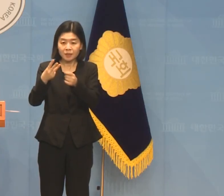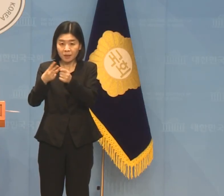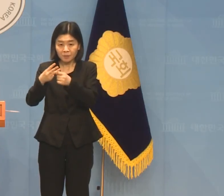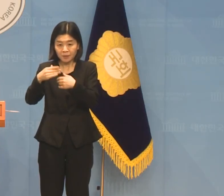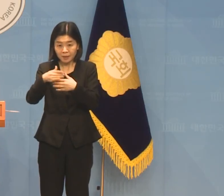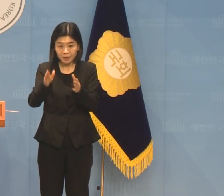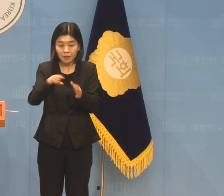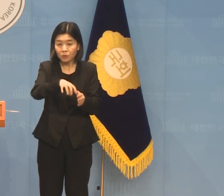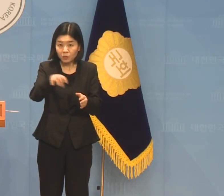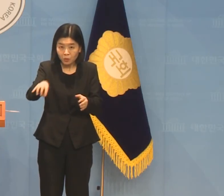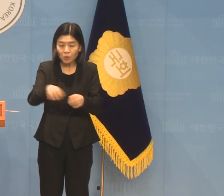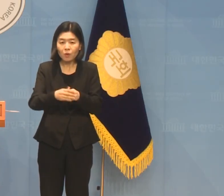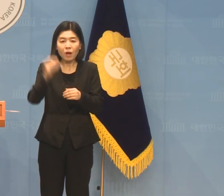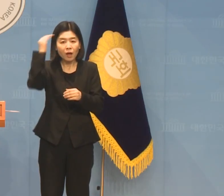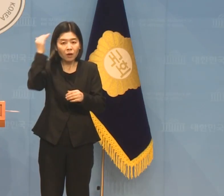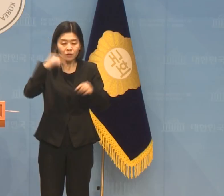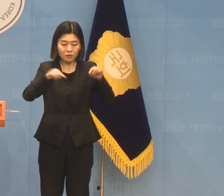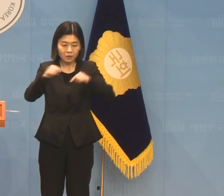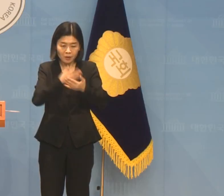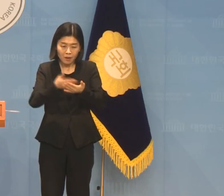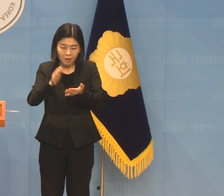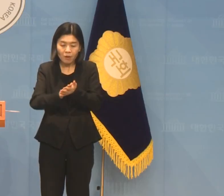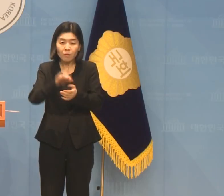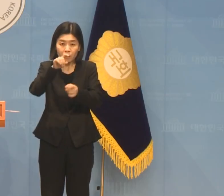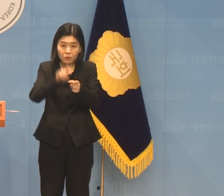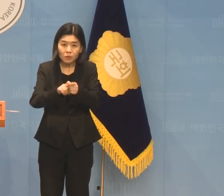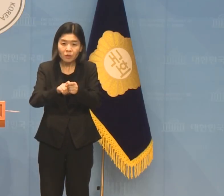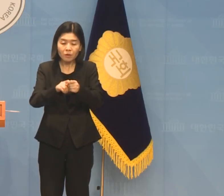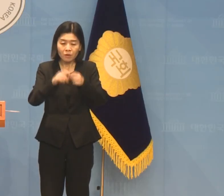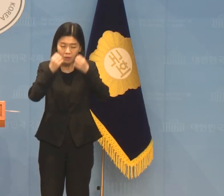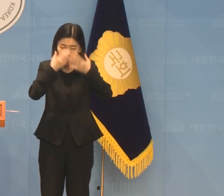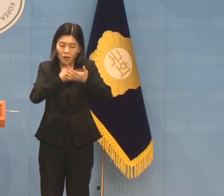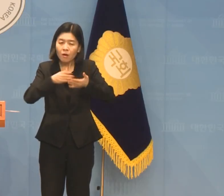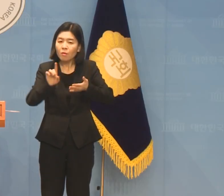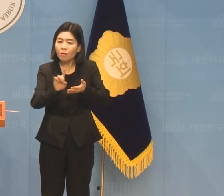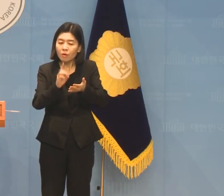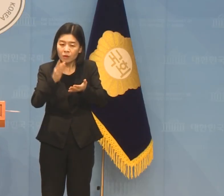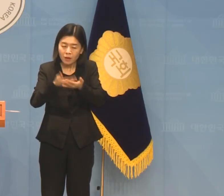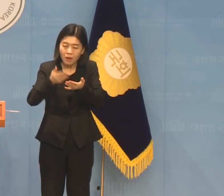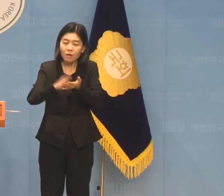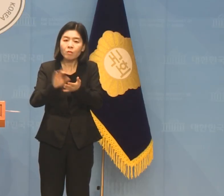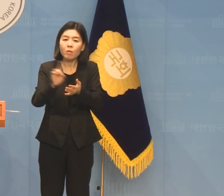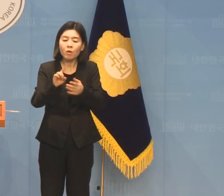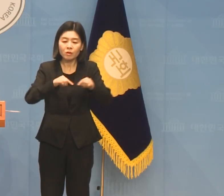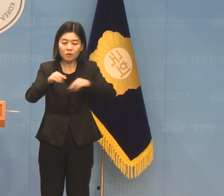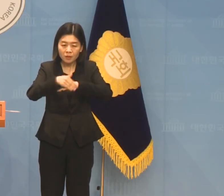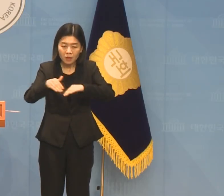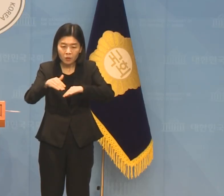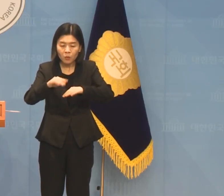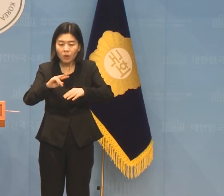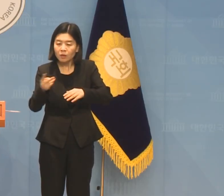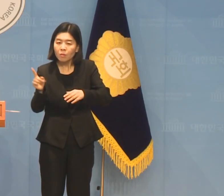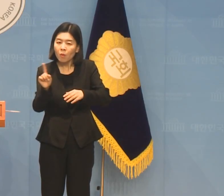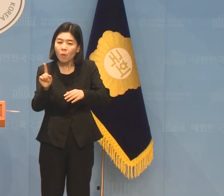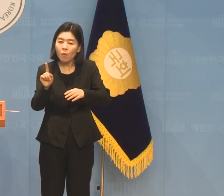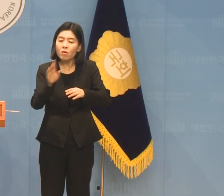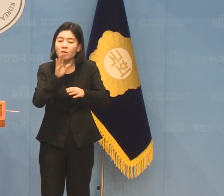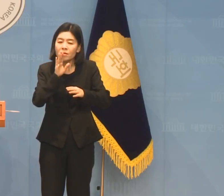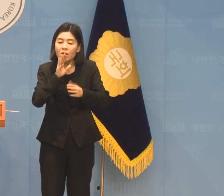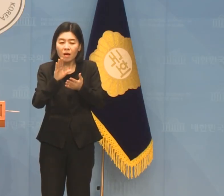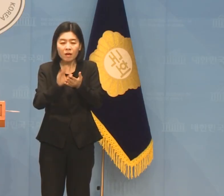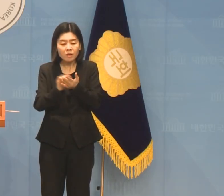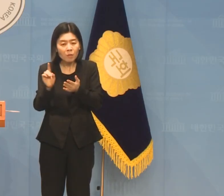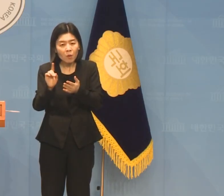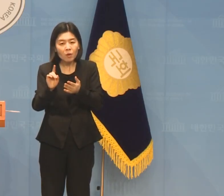제3세미나실에서 한국 정치 개혁을 위한 개헌 및 정치 제도 개선, 현황, 개혁 방향, 실현